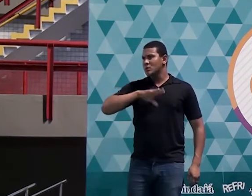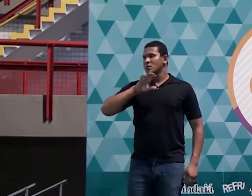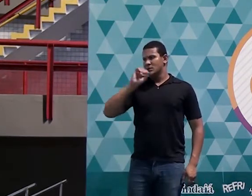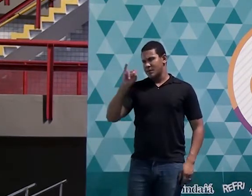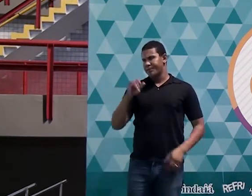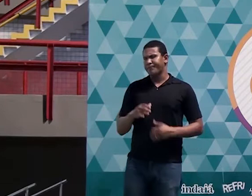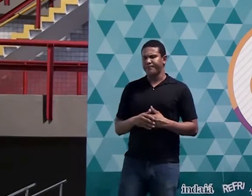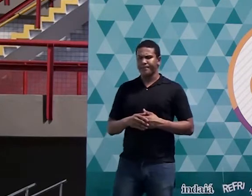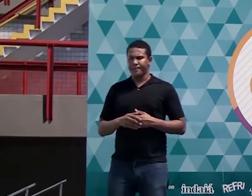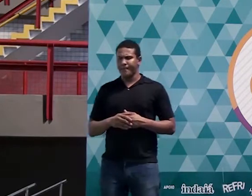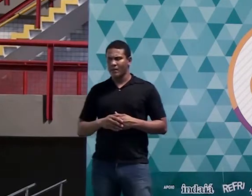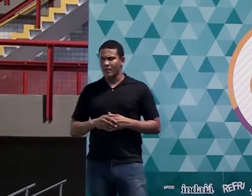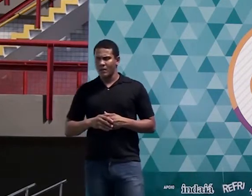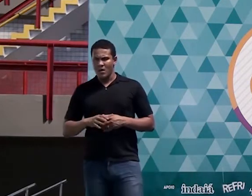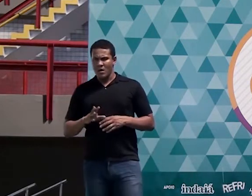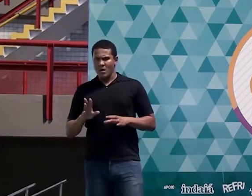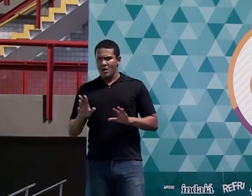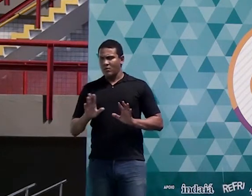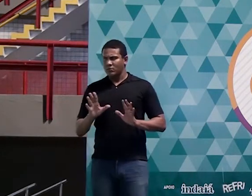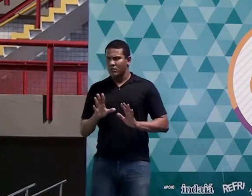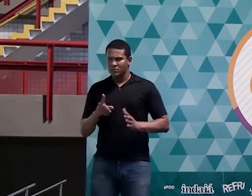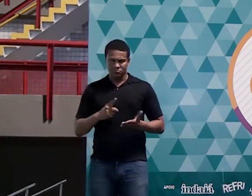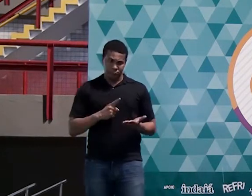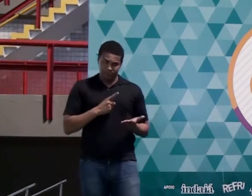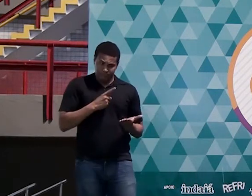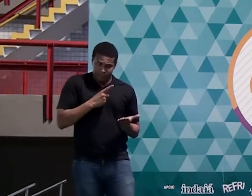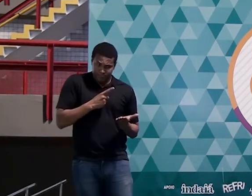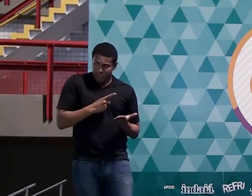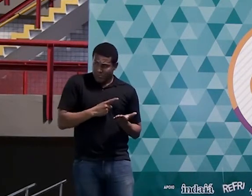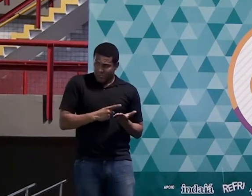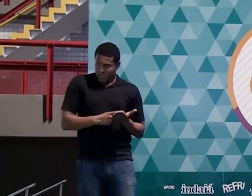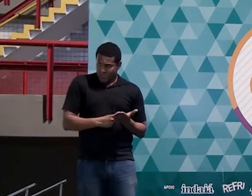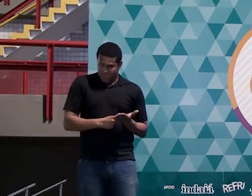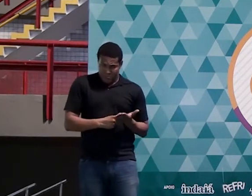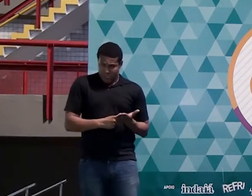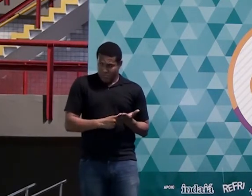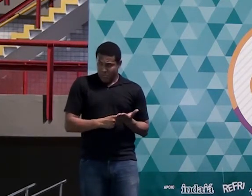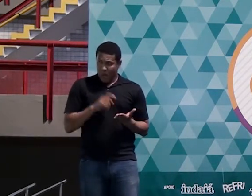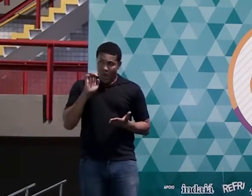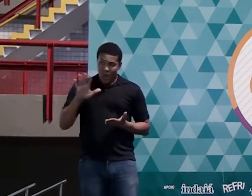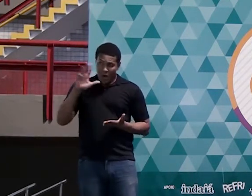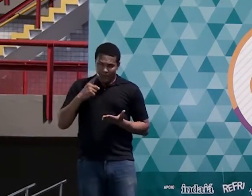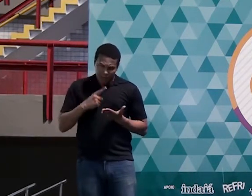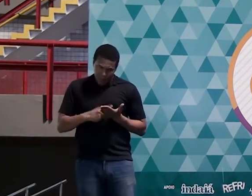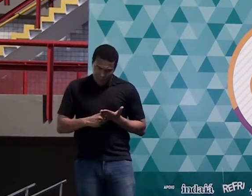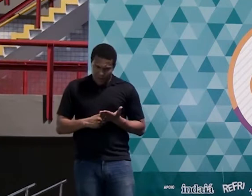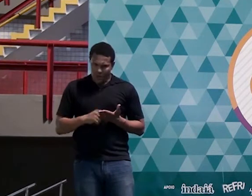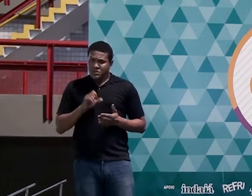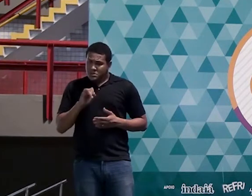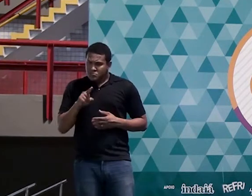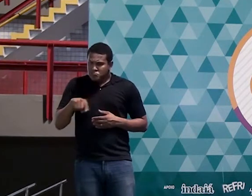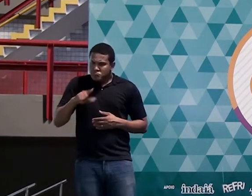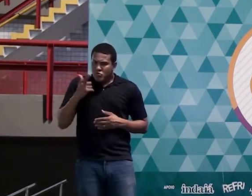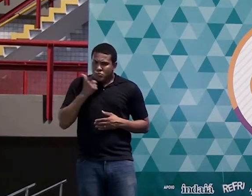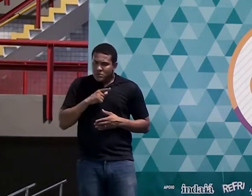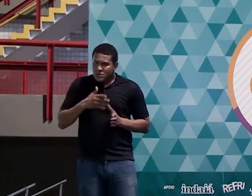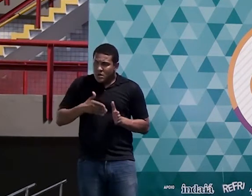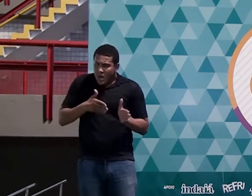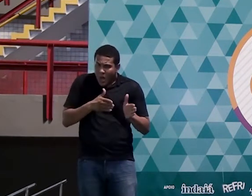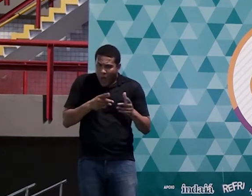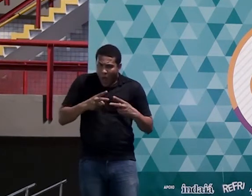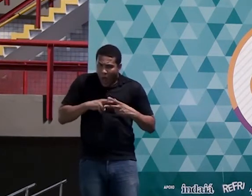pessoas que quem fizer algo será perdoado, você tem que parar para pensar que tem esse tipo